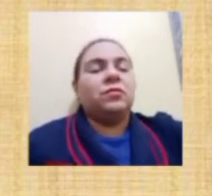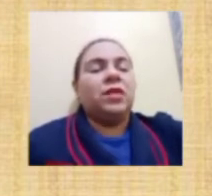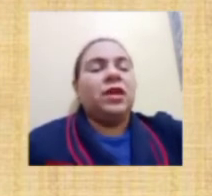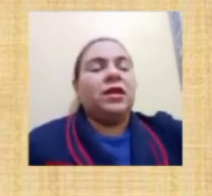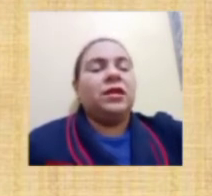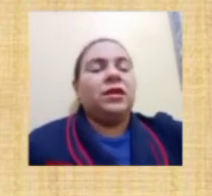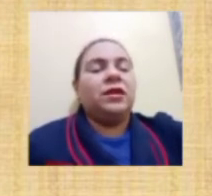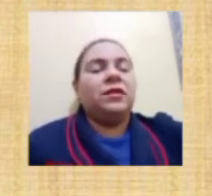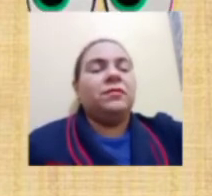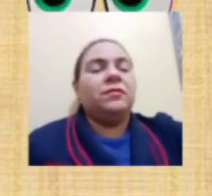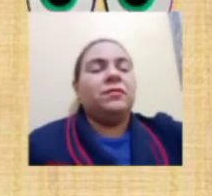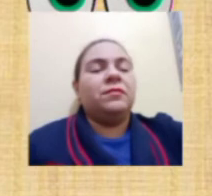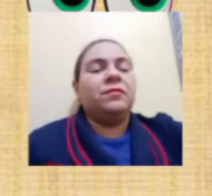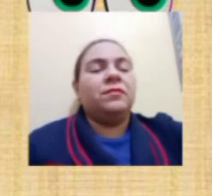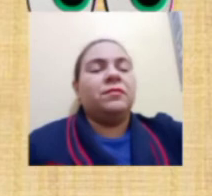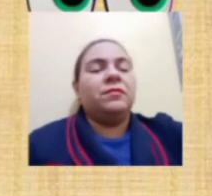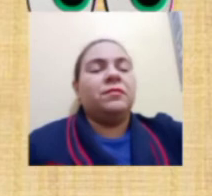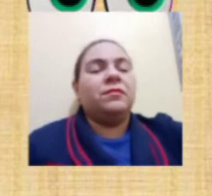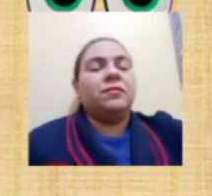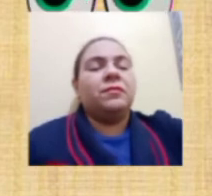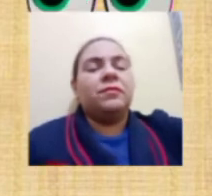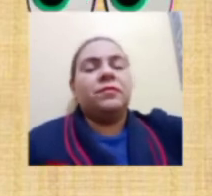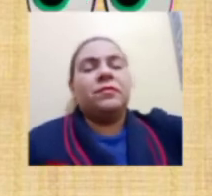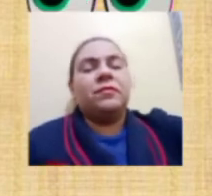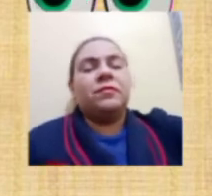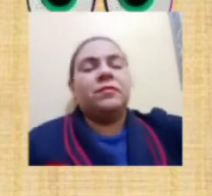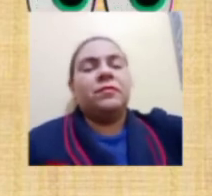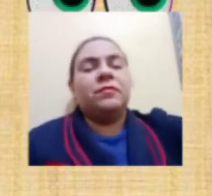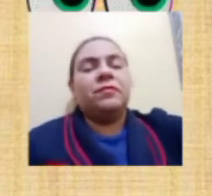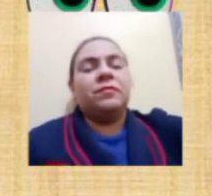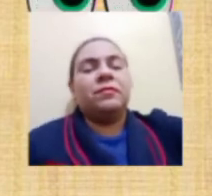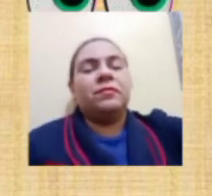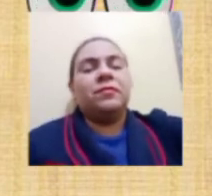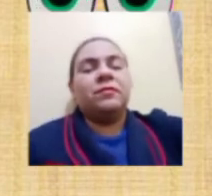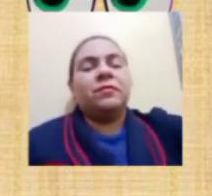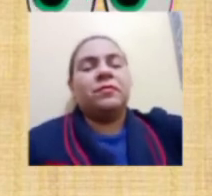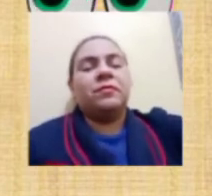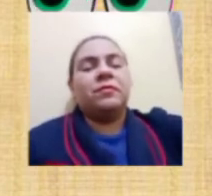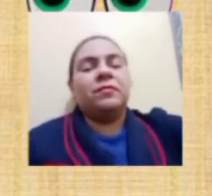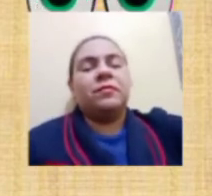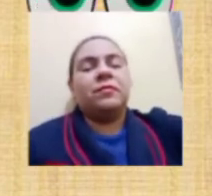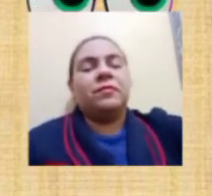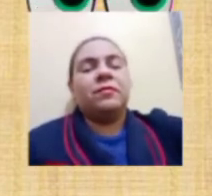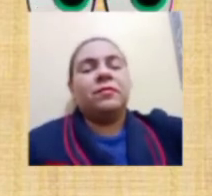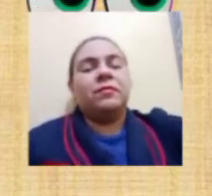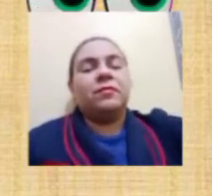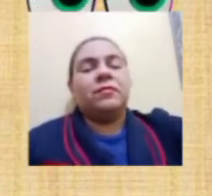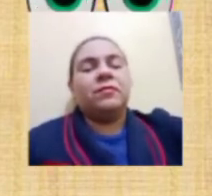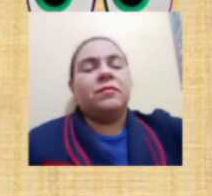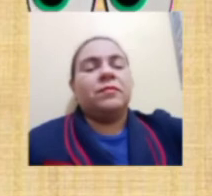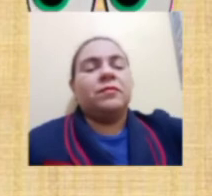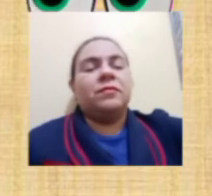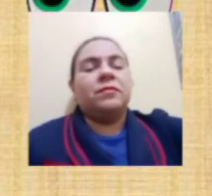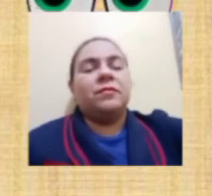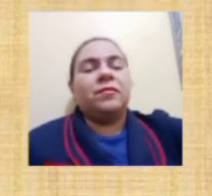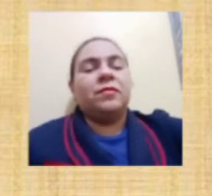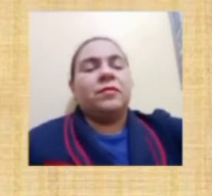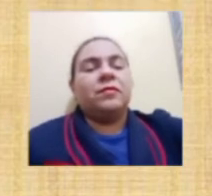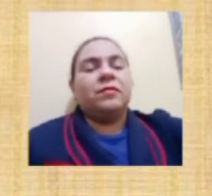menos 12. Muito bem, menos 12. Só um